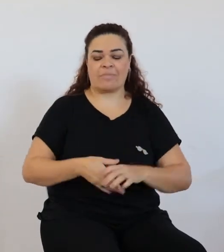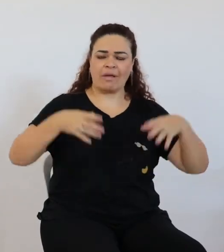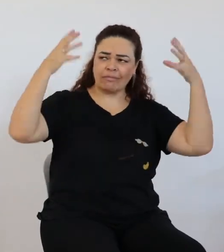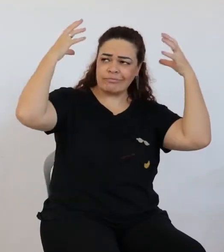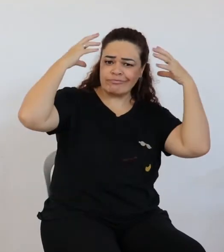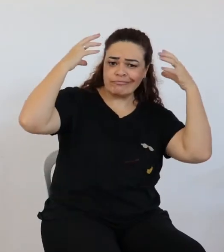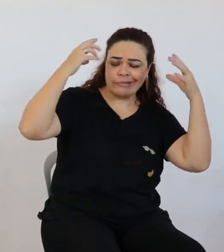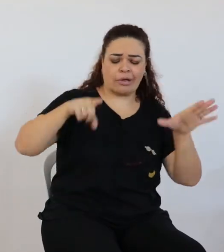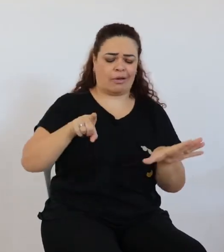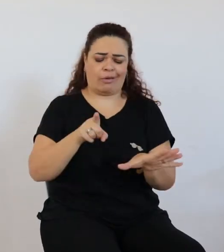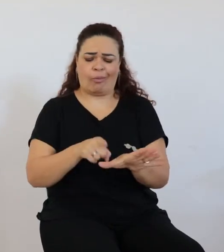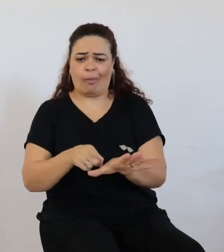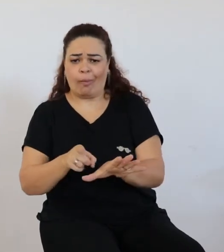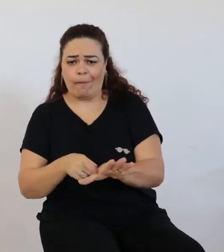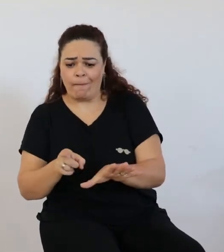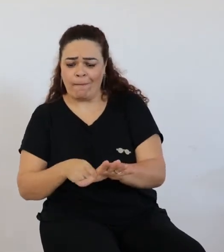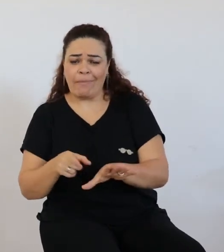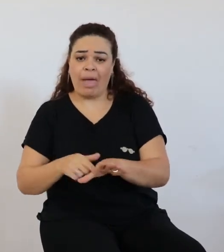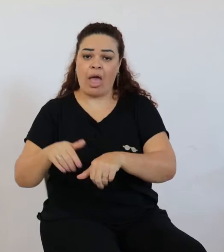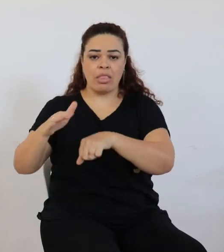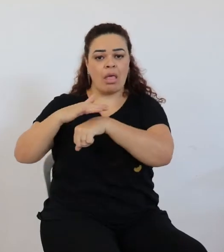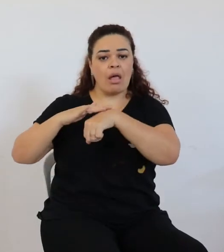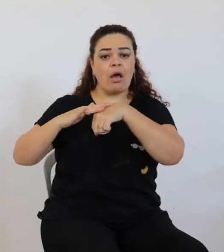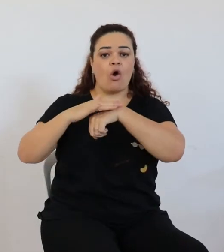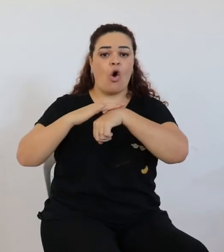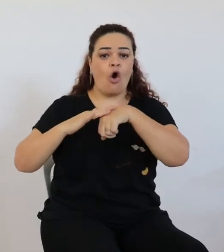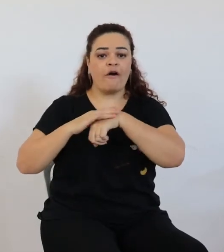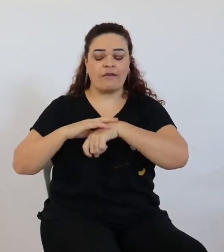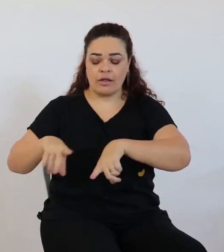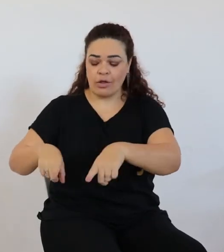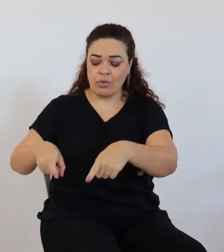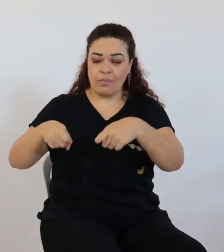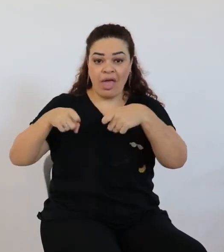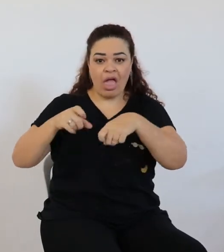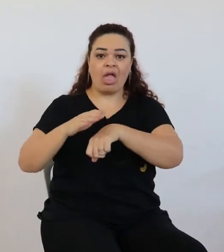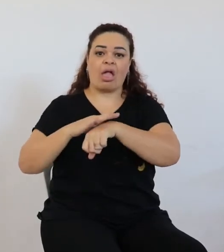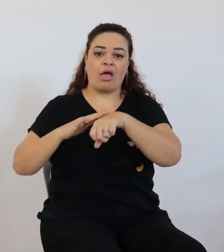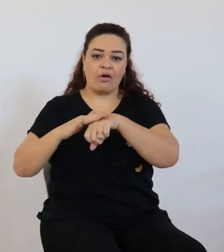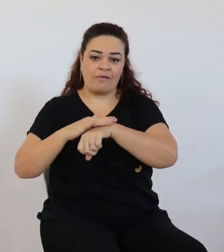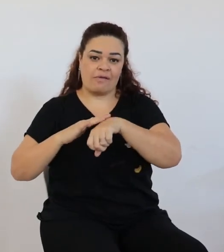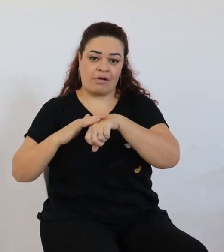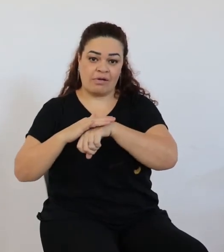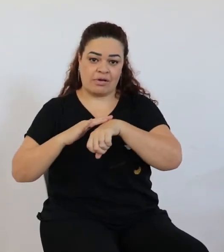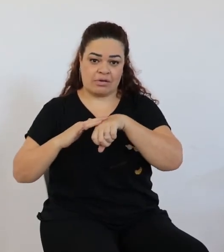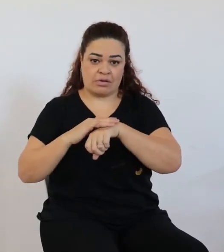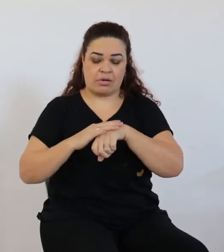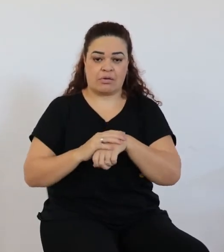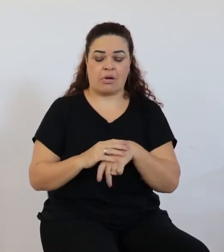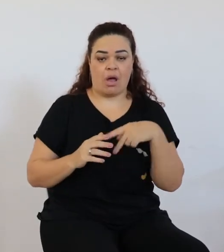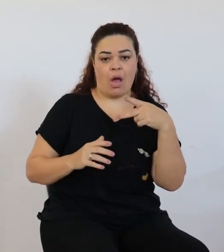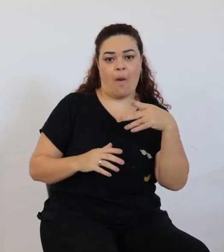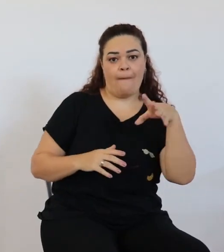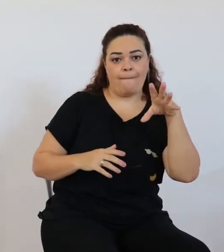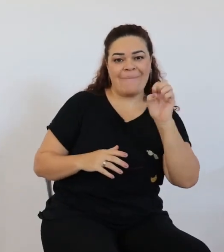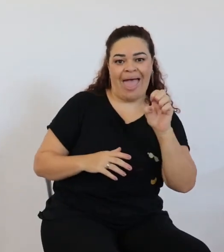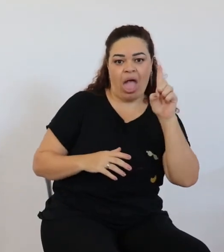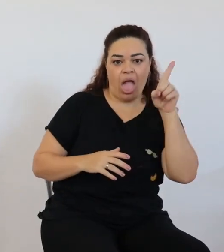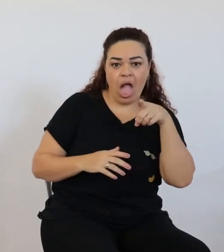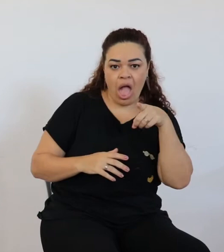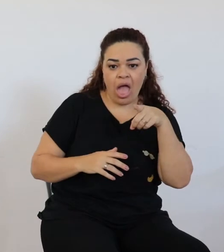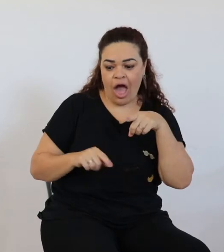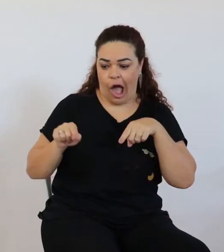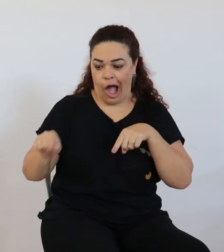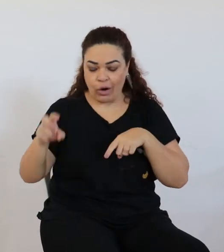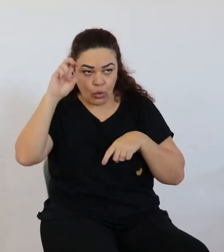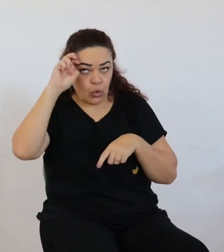pé, vou enxugar seu pé, vou colocar a meia no seu pé. Então, aí o dia ela fala pé, aí você fala, nossa, como ela é inteligente.